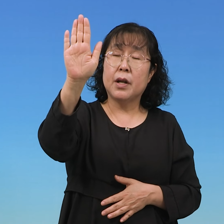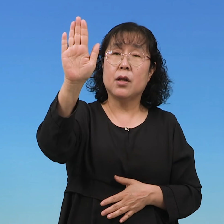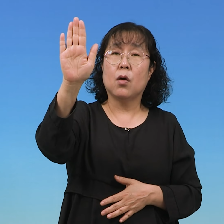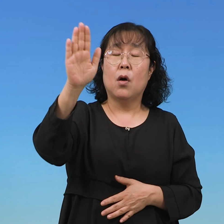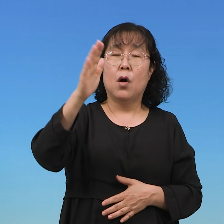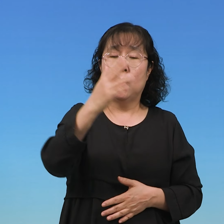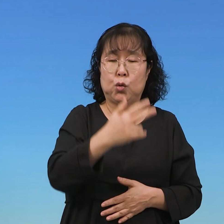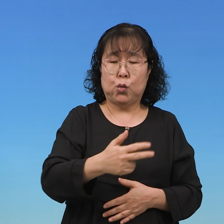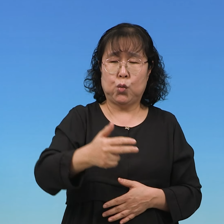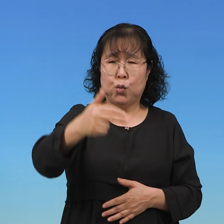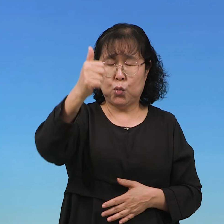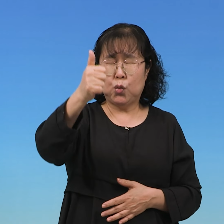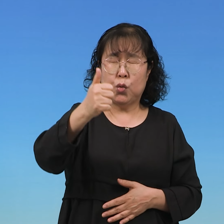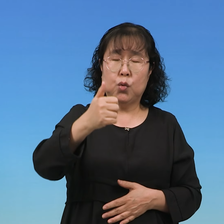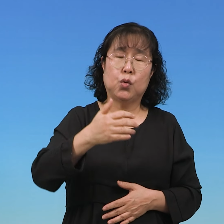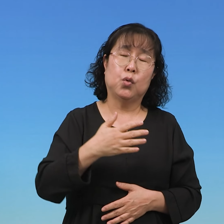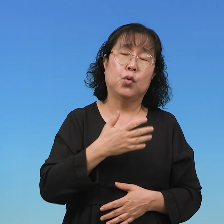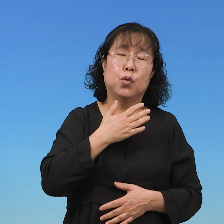내 주